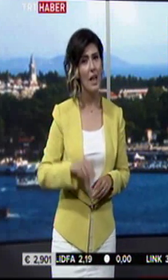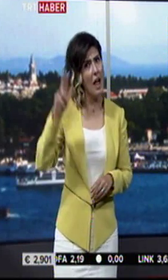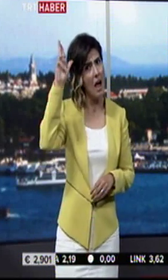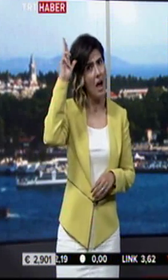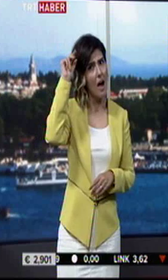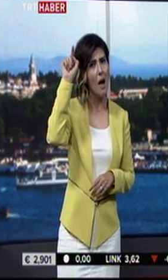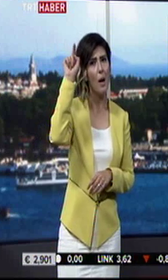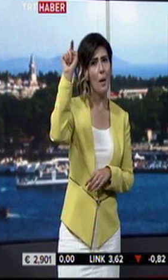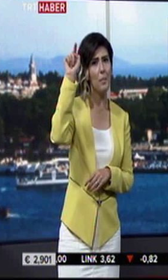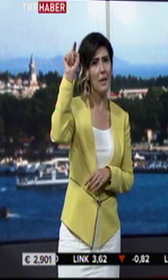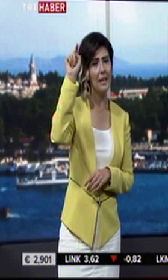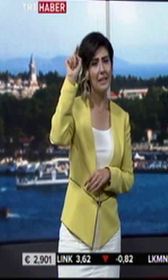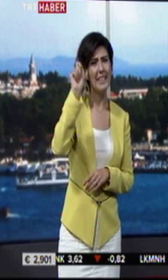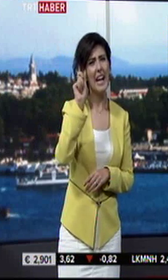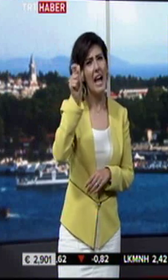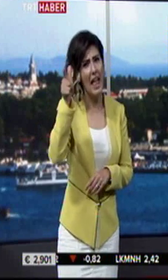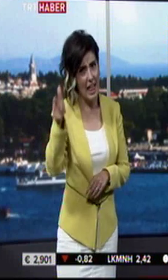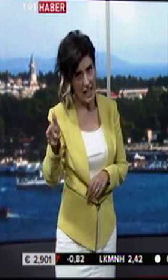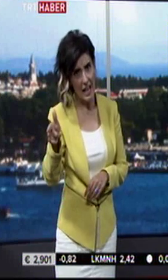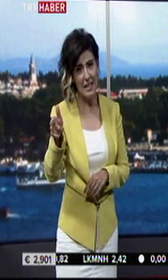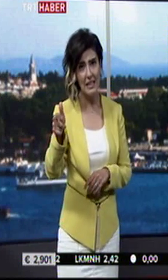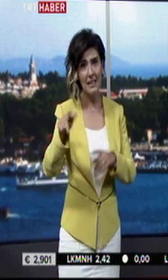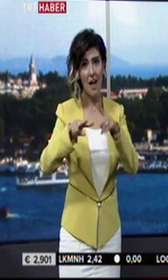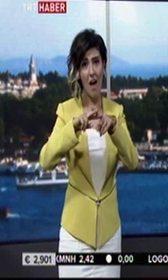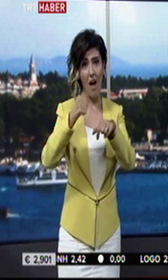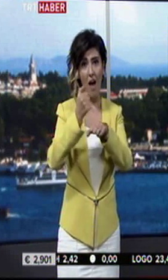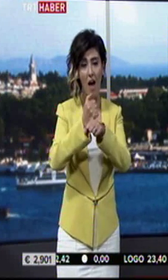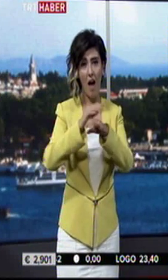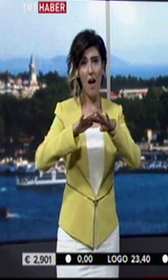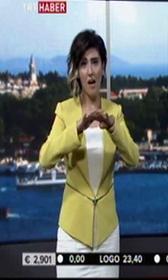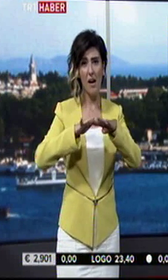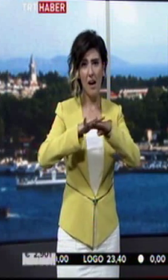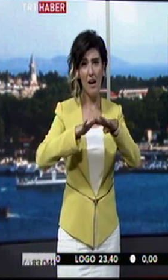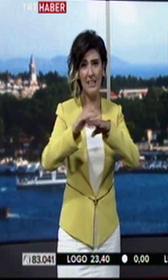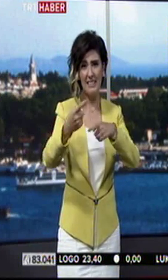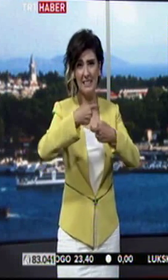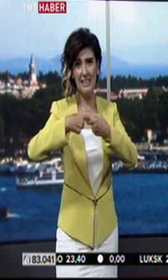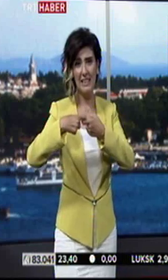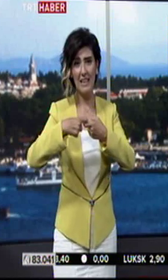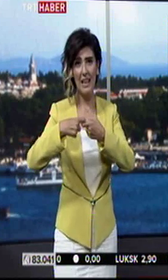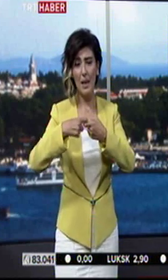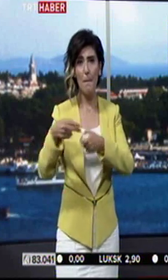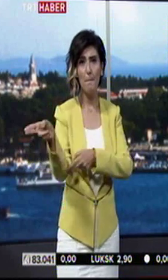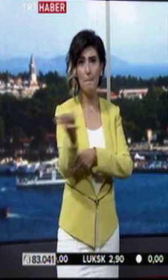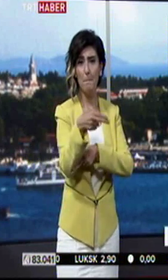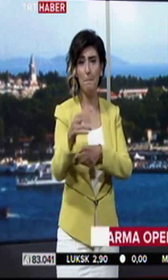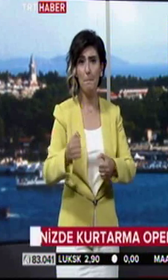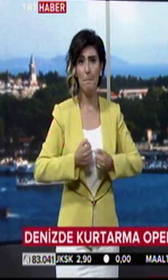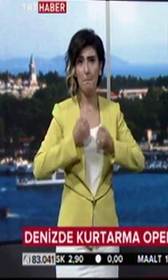Amerika Birleşik Devletleri'nin Massachusetts eyaletinde ağlara takılan kambur balinanın imdadına denizciler